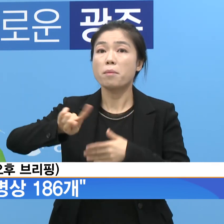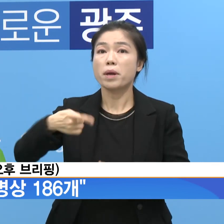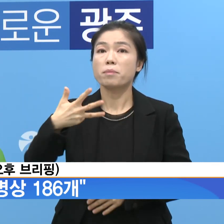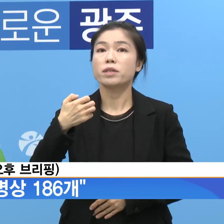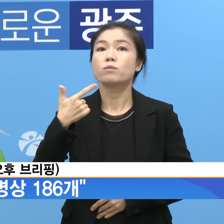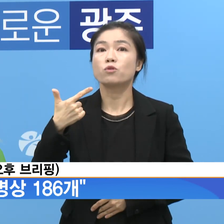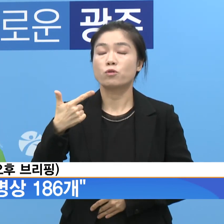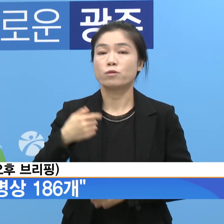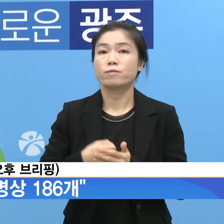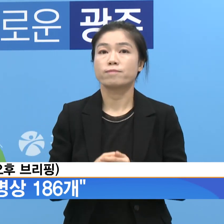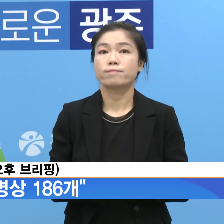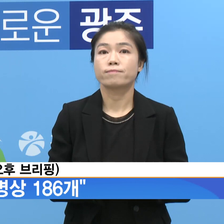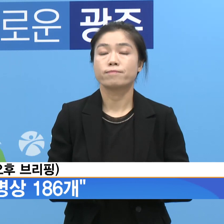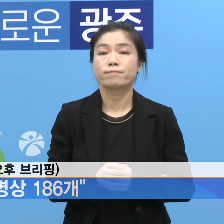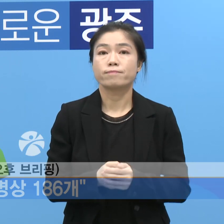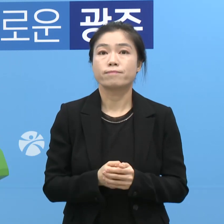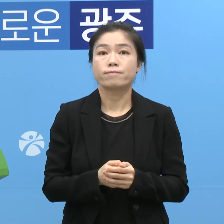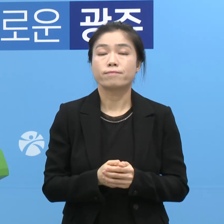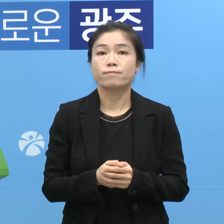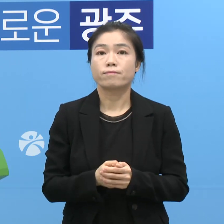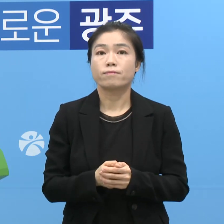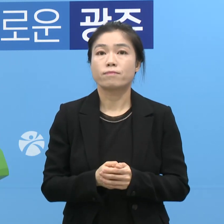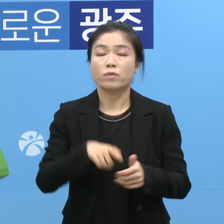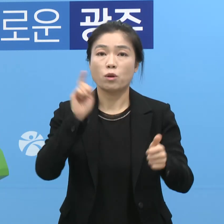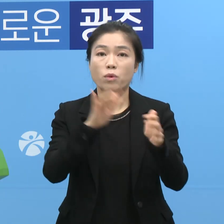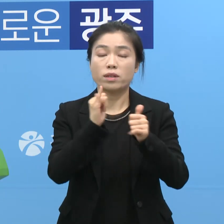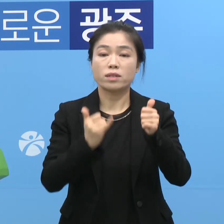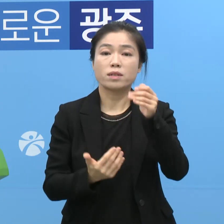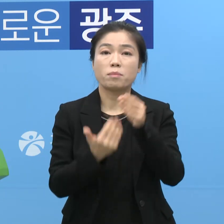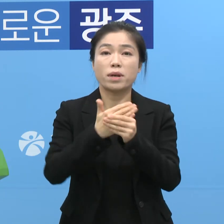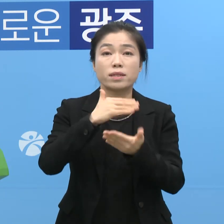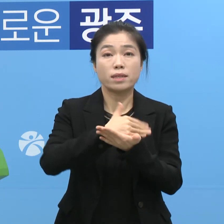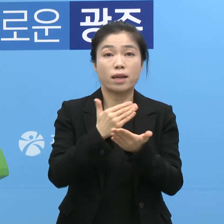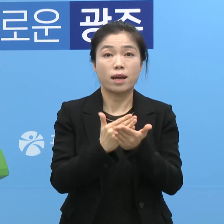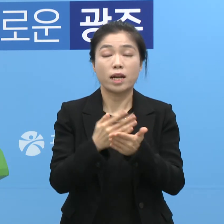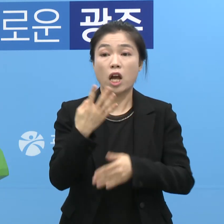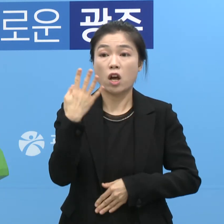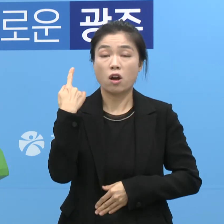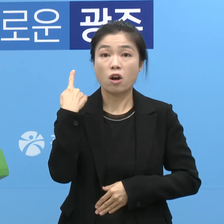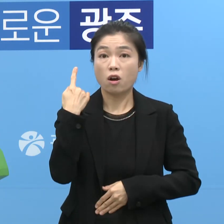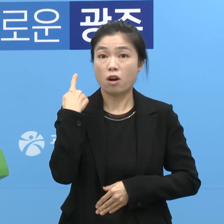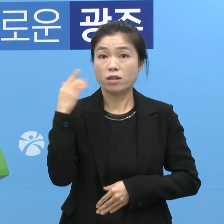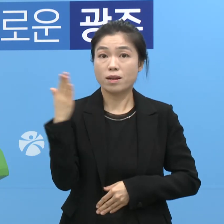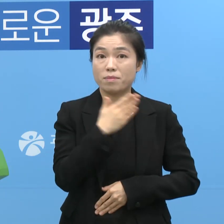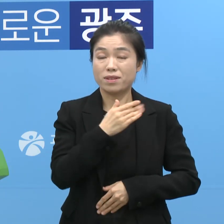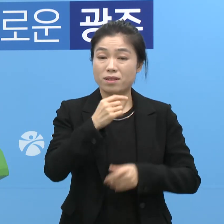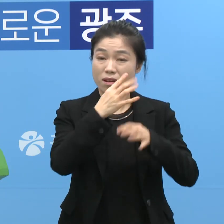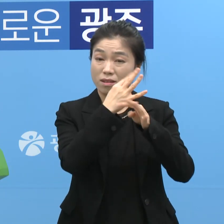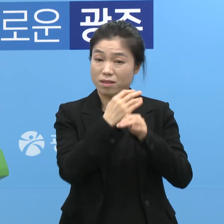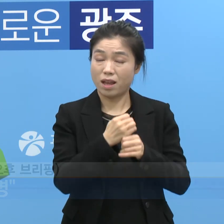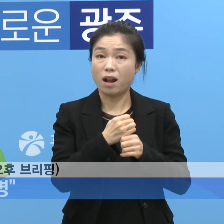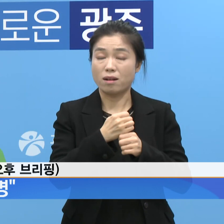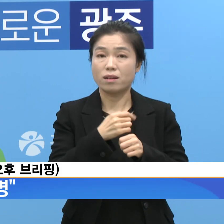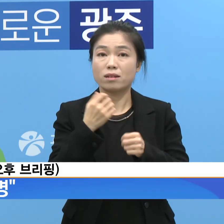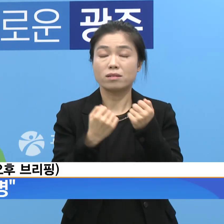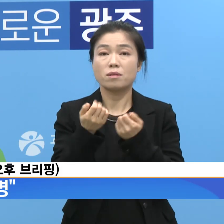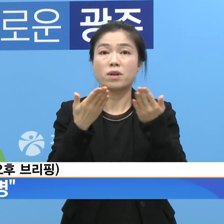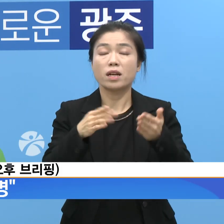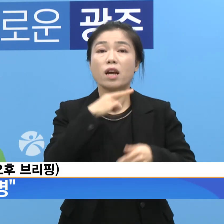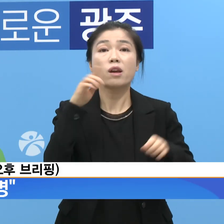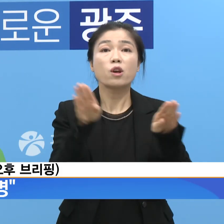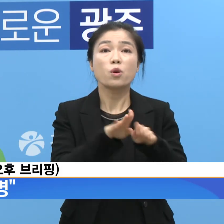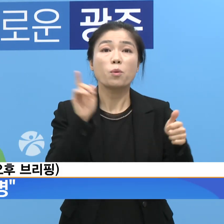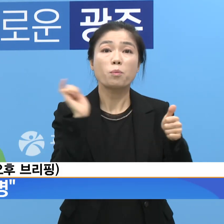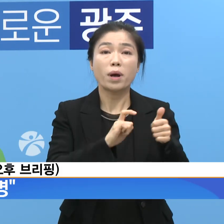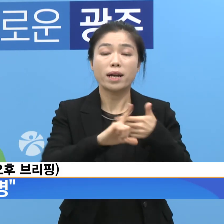병상 입니다 다음 확진 자 발생현황 어제 일자 별로 다시한번 설명 드리겠습니다 일요일